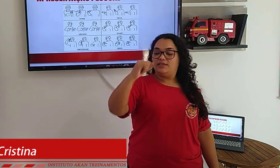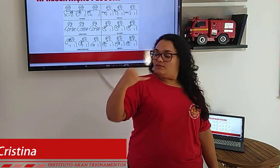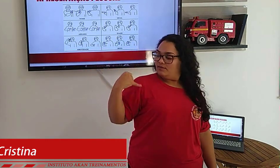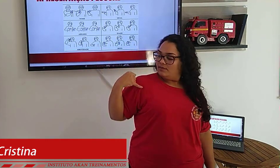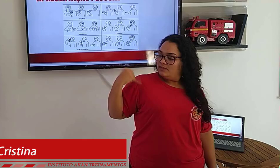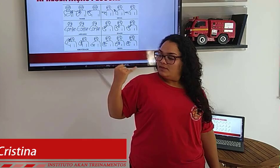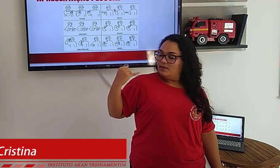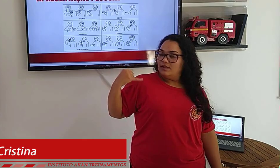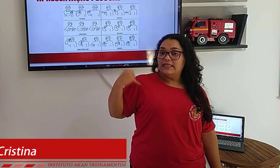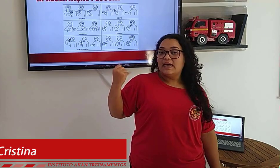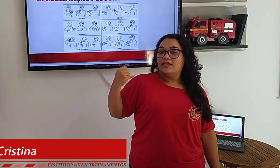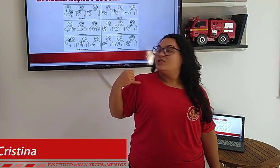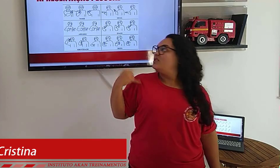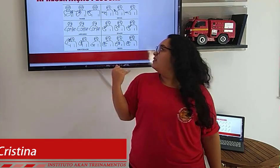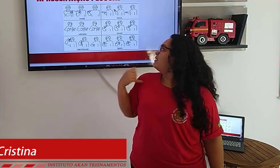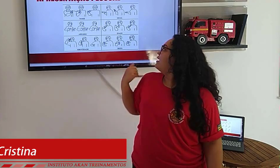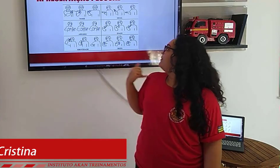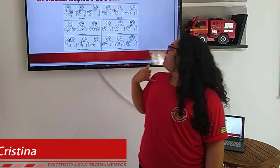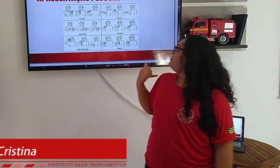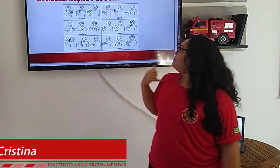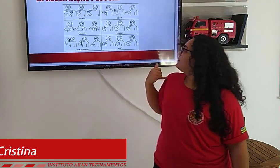izinho, idade, tá?